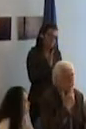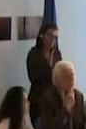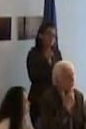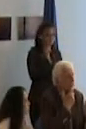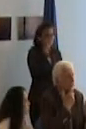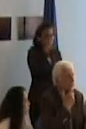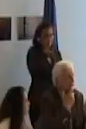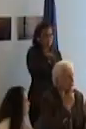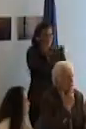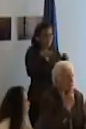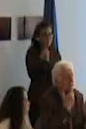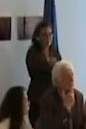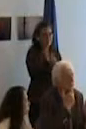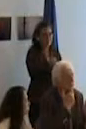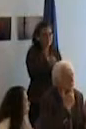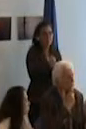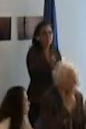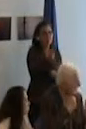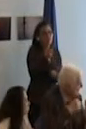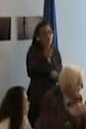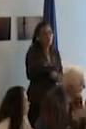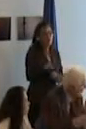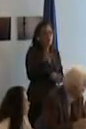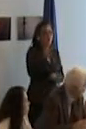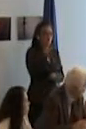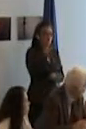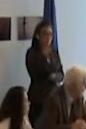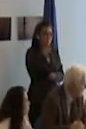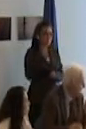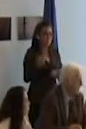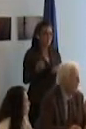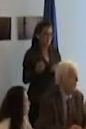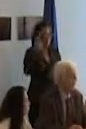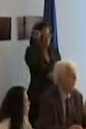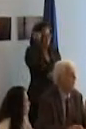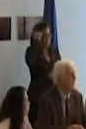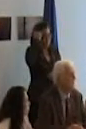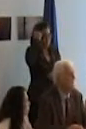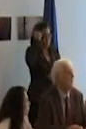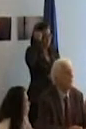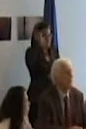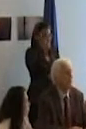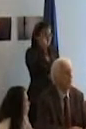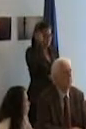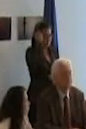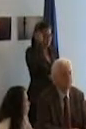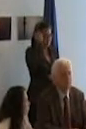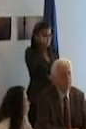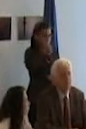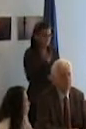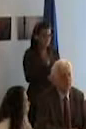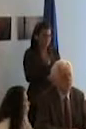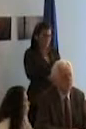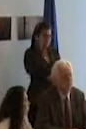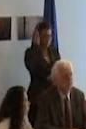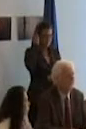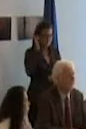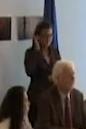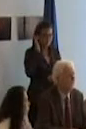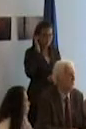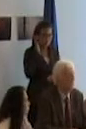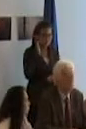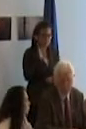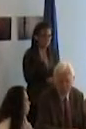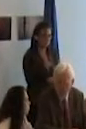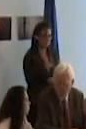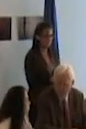sentido, en las mesas de trabajo también contamos con la presencia de los profesores tanto de la Universidad de Reims como de la UIP. Entonces me parece que creo